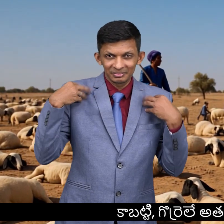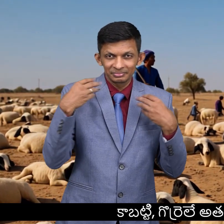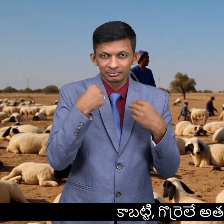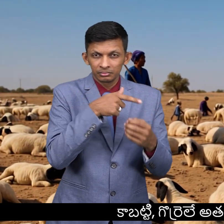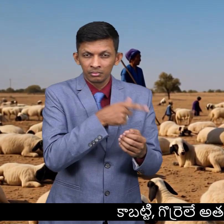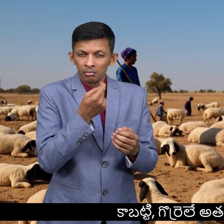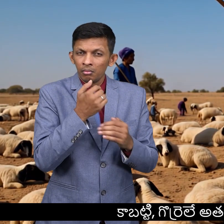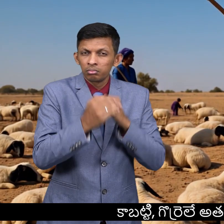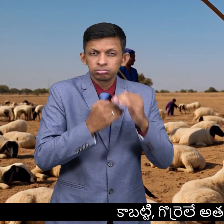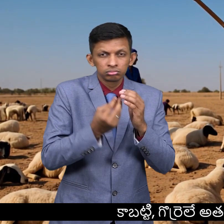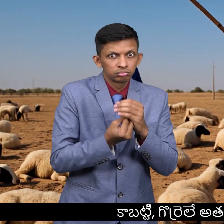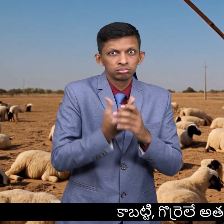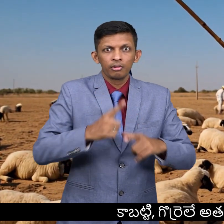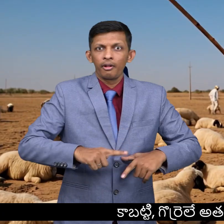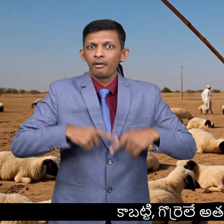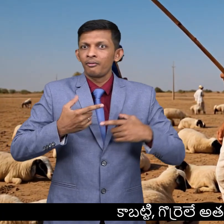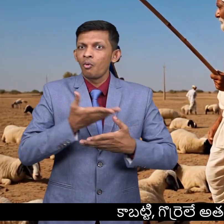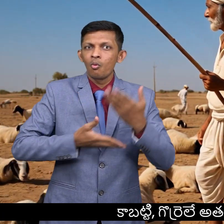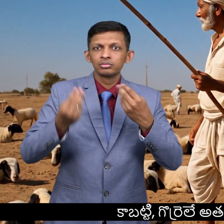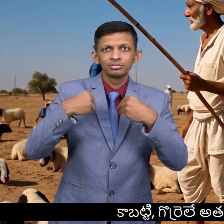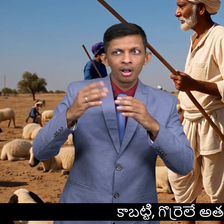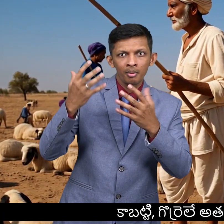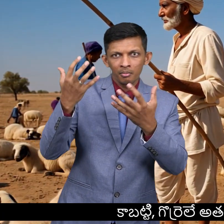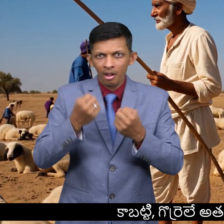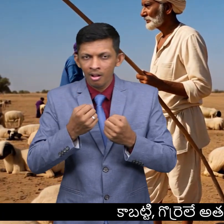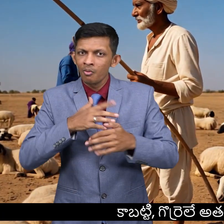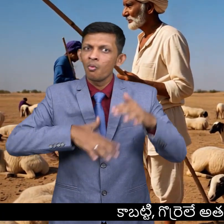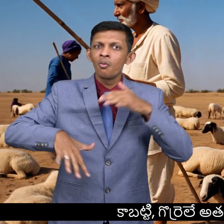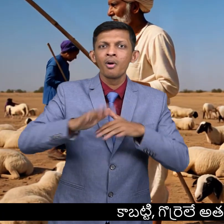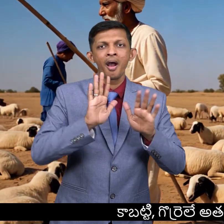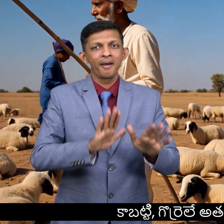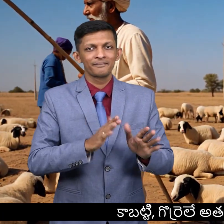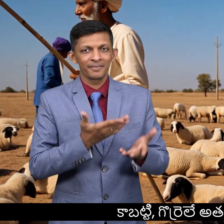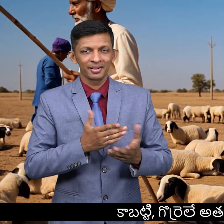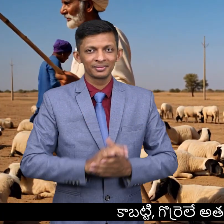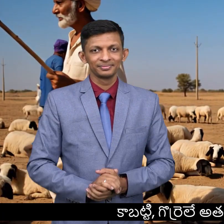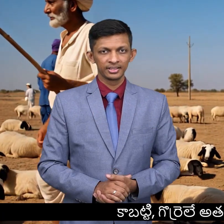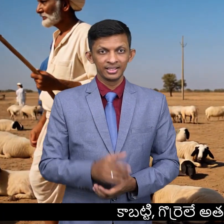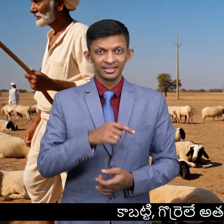కాబట్టి గొర్రెలే అతని సంపద మరియు జీవనాధారం.